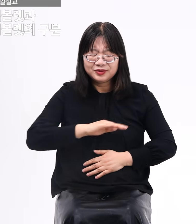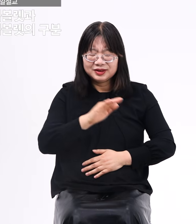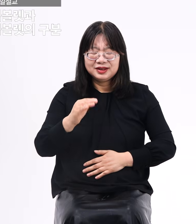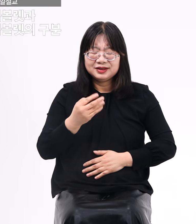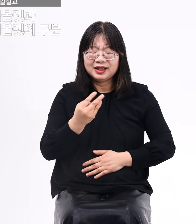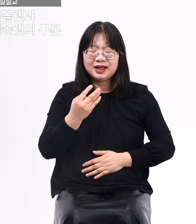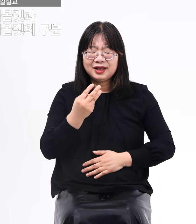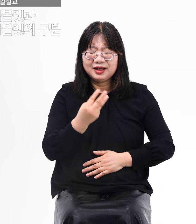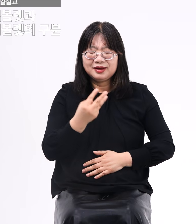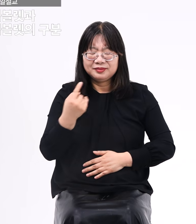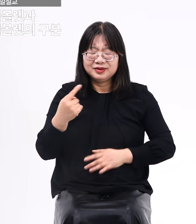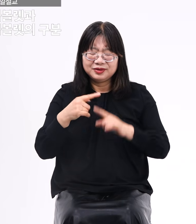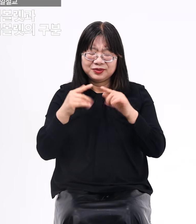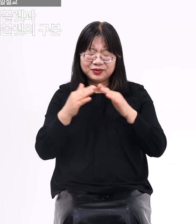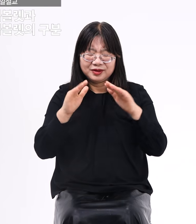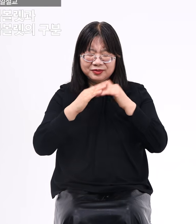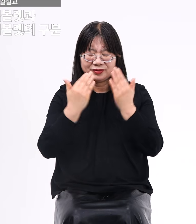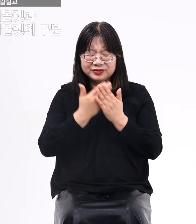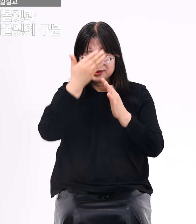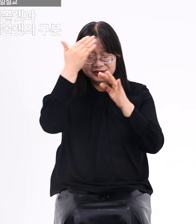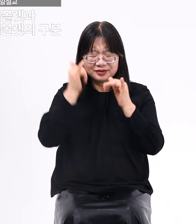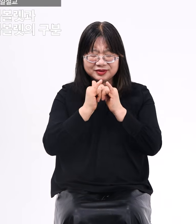모든 젊은이들이